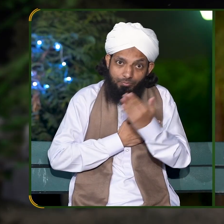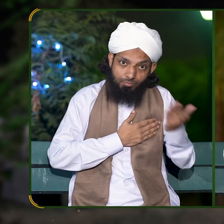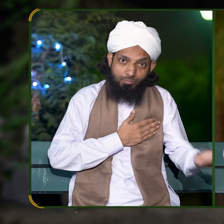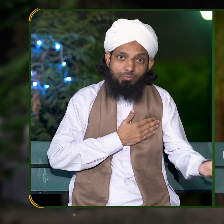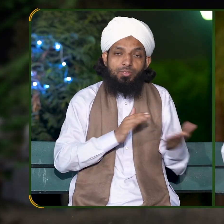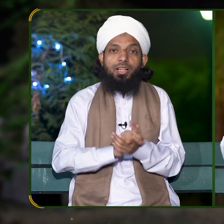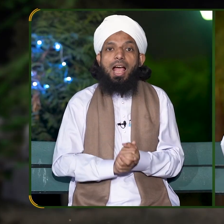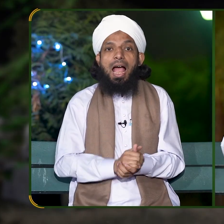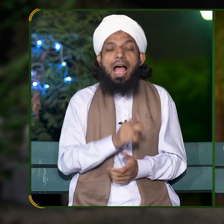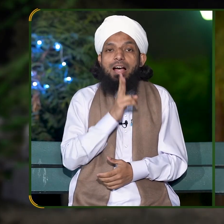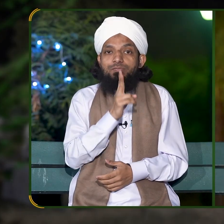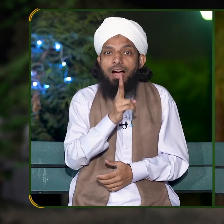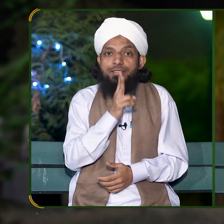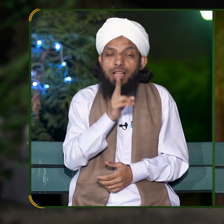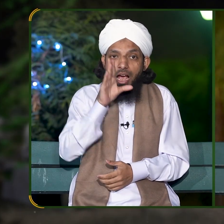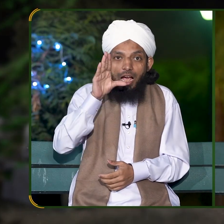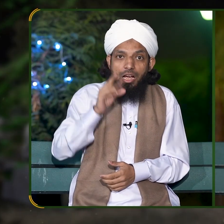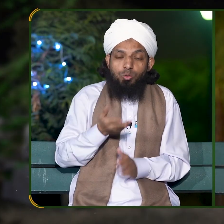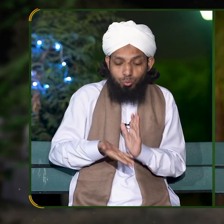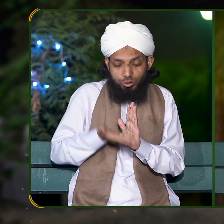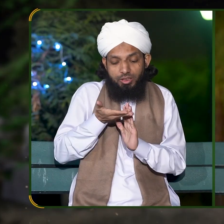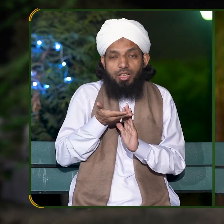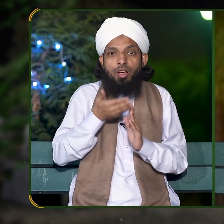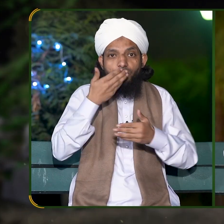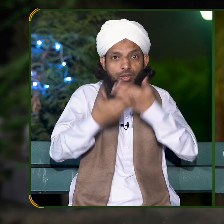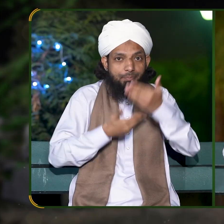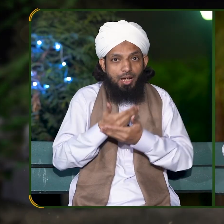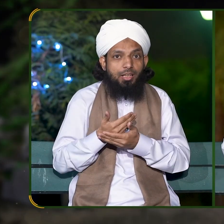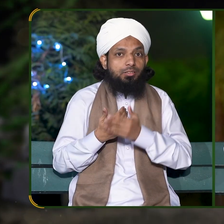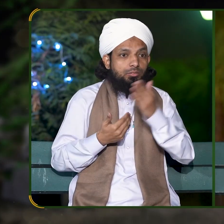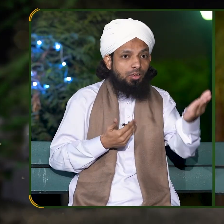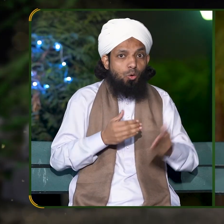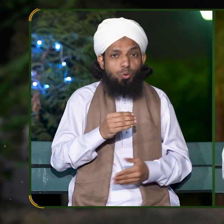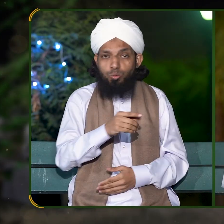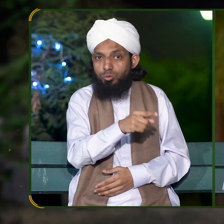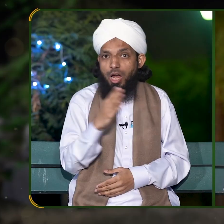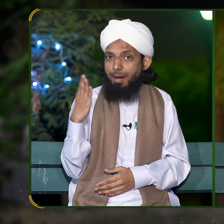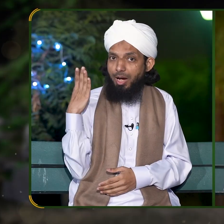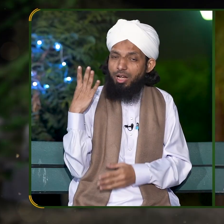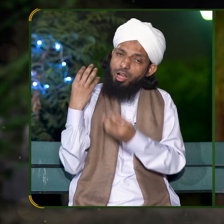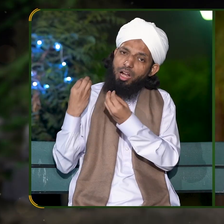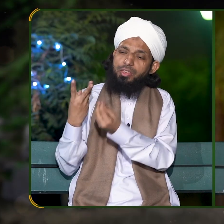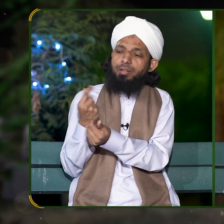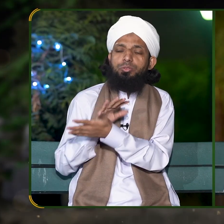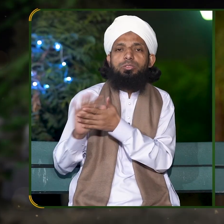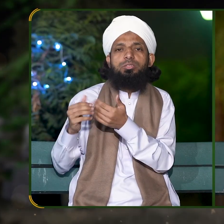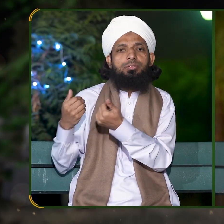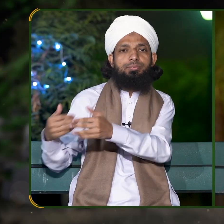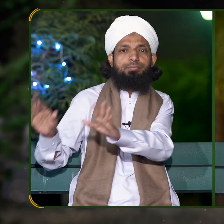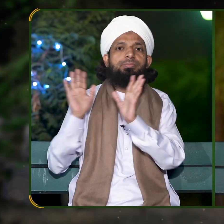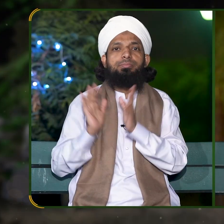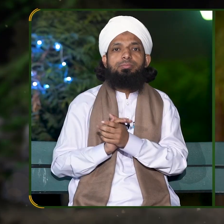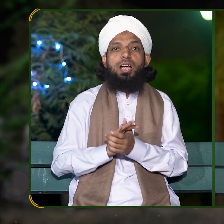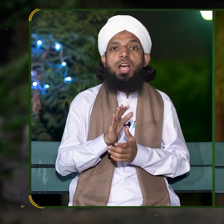میں آواز اونچی کرنے کے بارے میں فرمایا کہ اس کے اعمال برباد ہو جائیں گے۔ آپ وہ ہیں